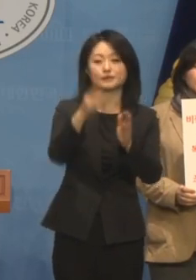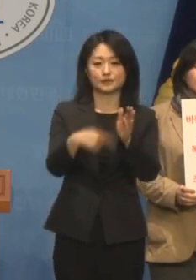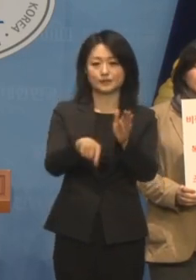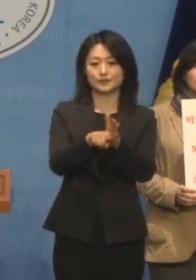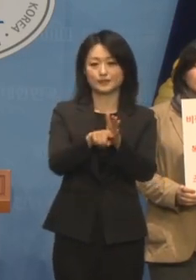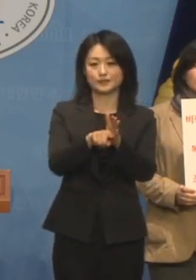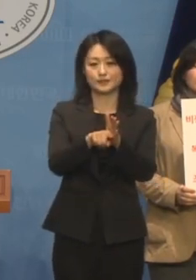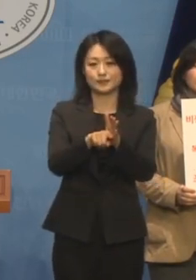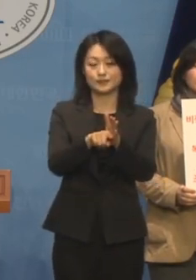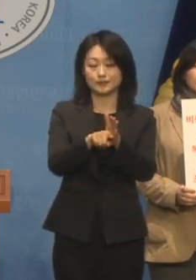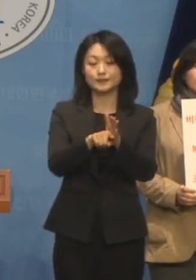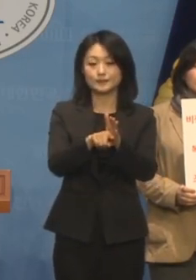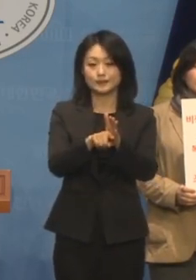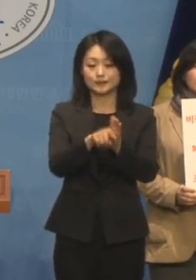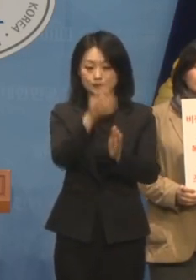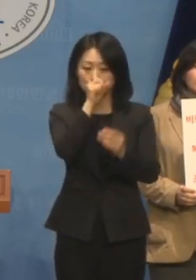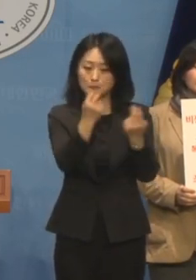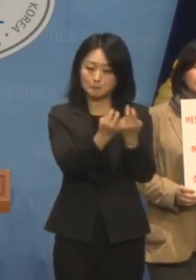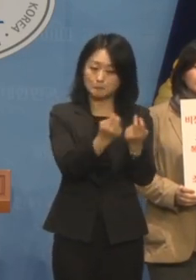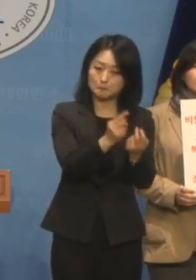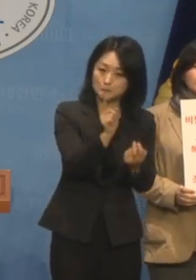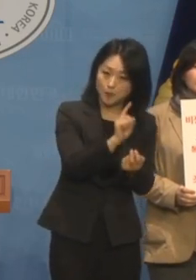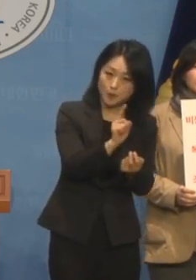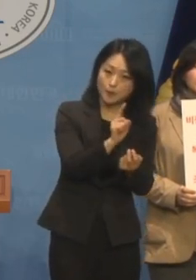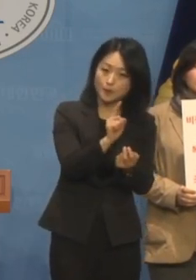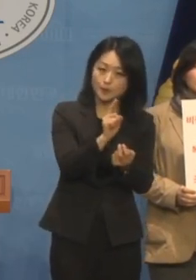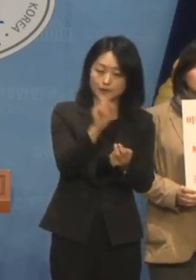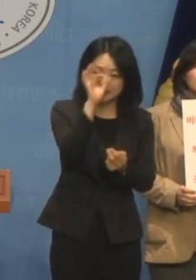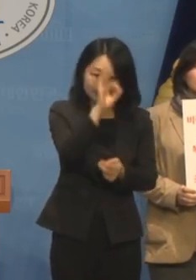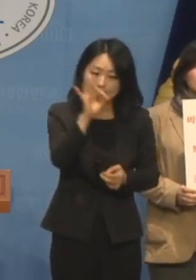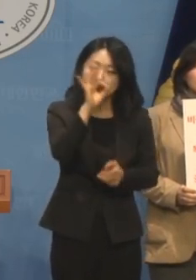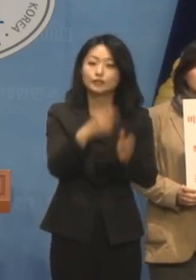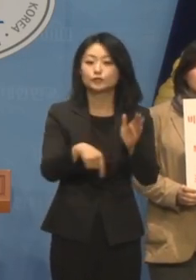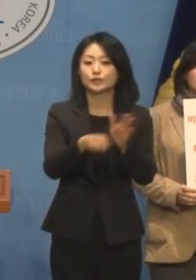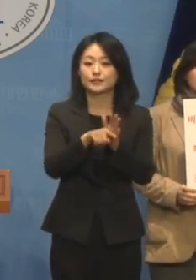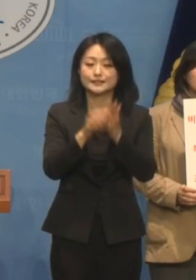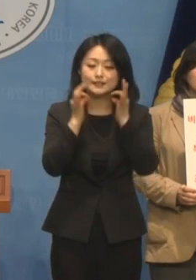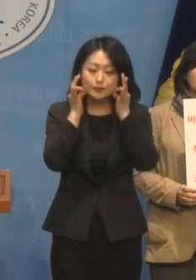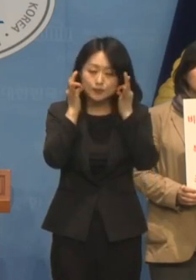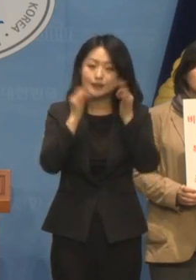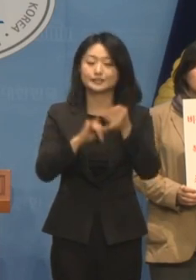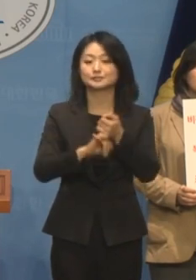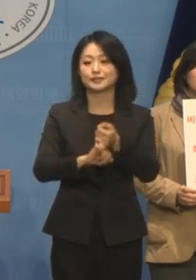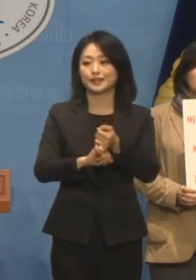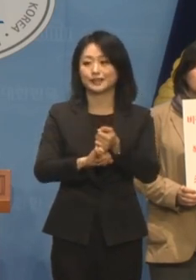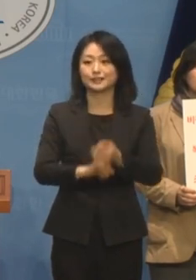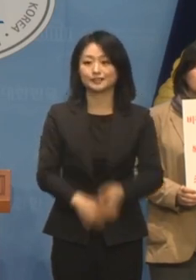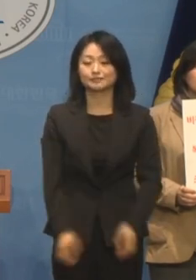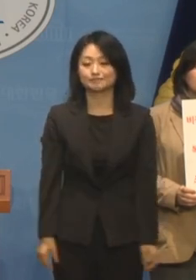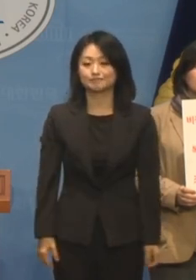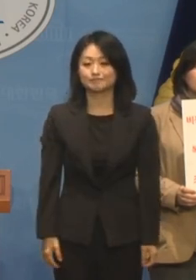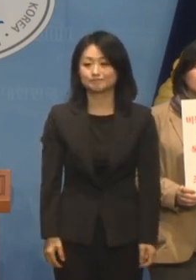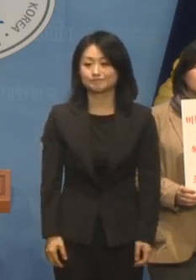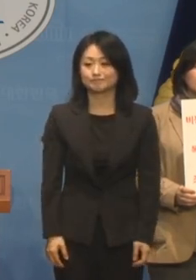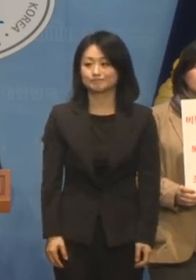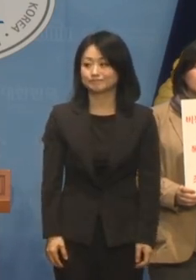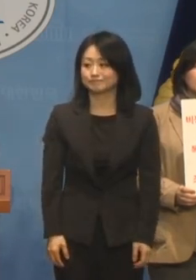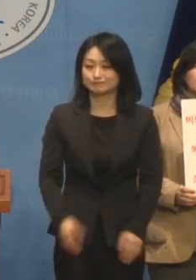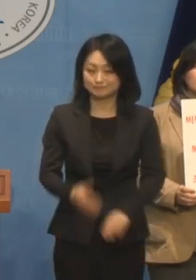어떻게 적용을 하고 그리고 좋은 방법을 찾아낼 것인가에 대해서 힘을 보태는 것으로 하겠습니다. 이상입니다.